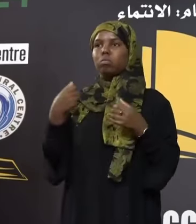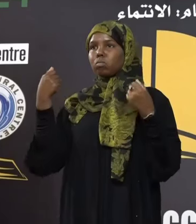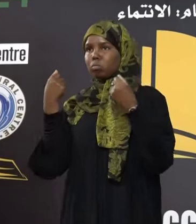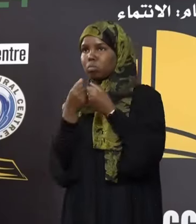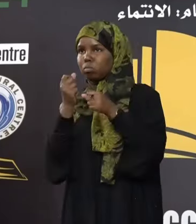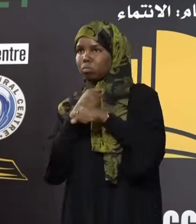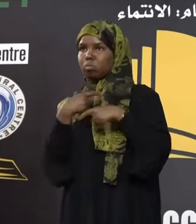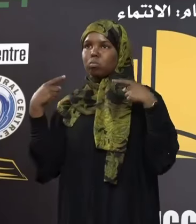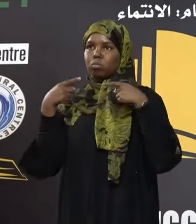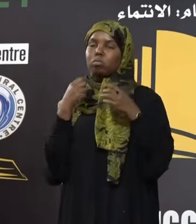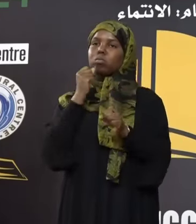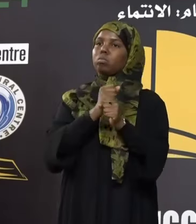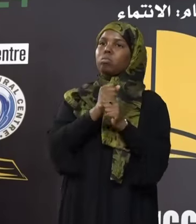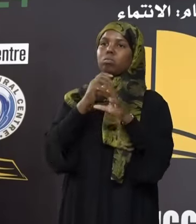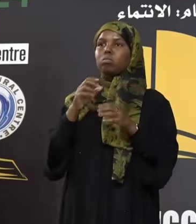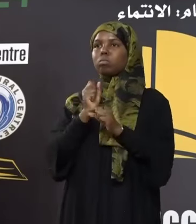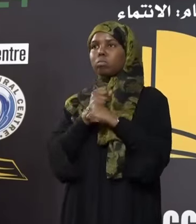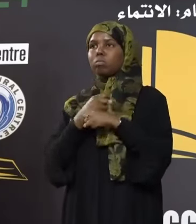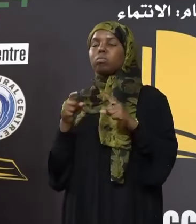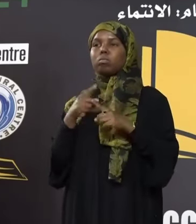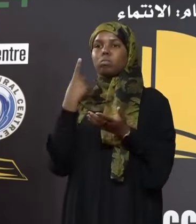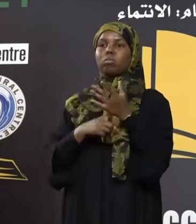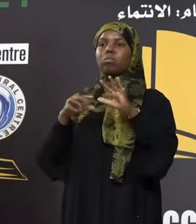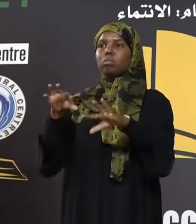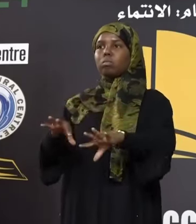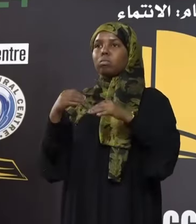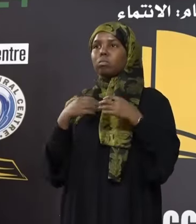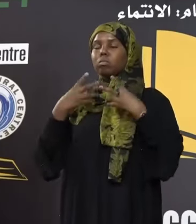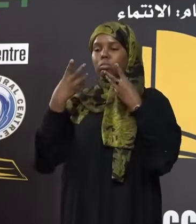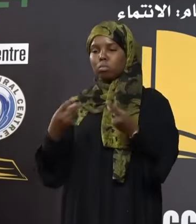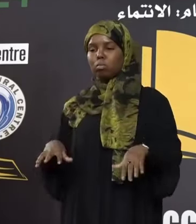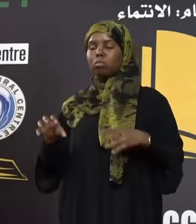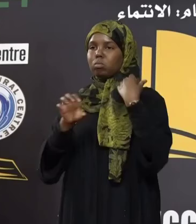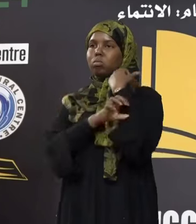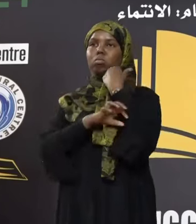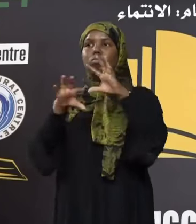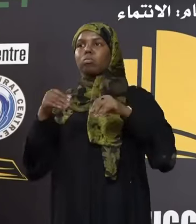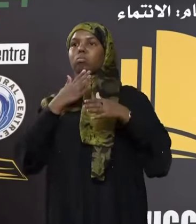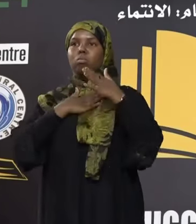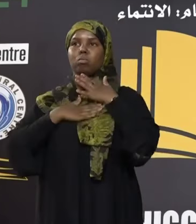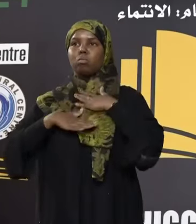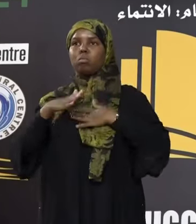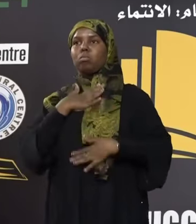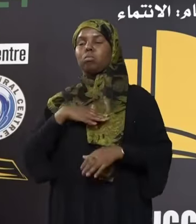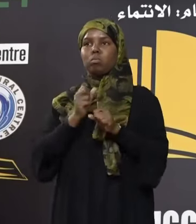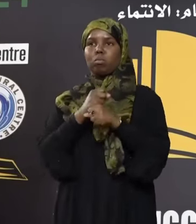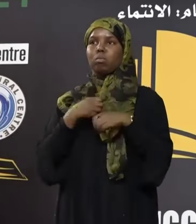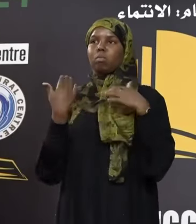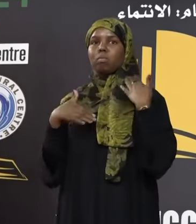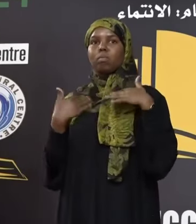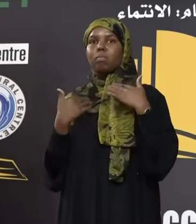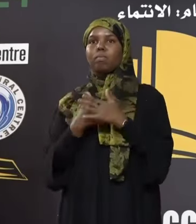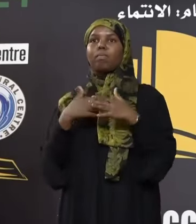lahayn hawl baa laga qaban lahaa waxaanu qaadanay inaanu khasaare dalku aanu yeelan dulqaadkaasaanu lahayn cid dul